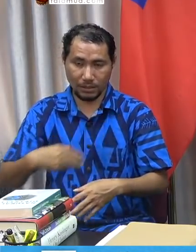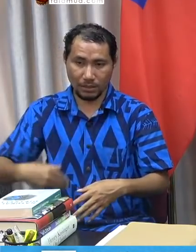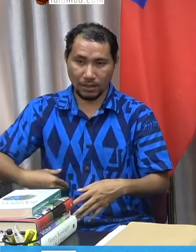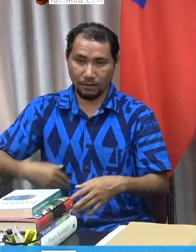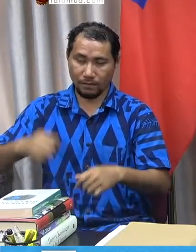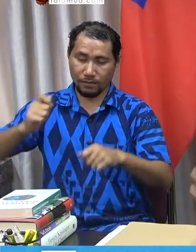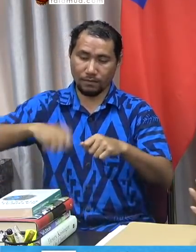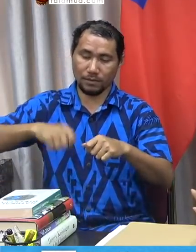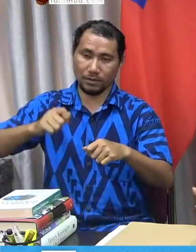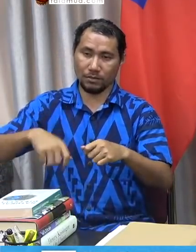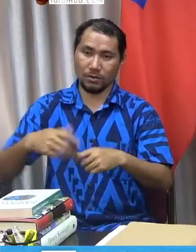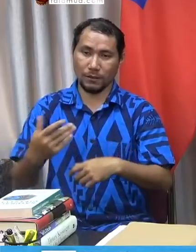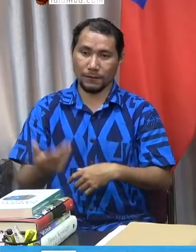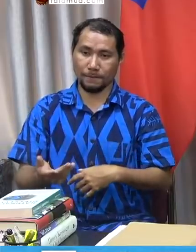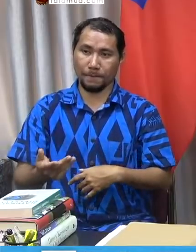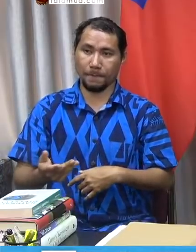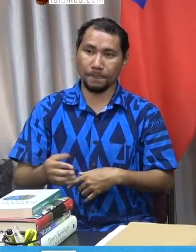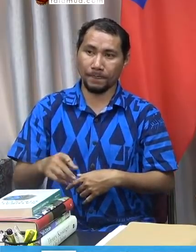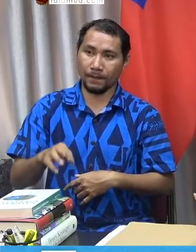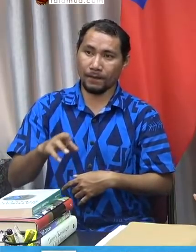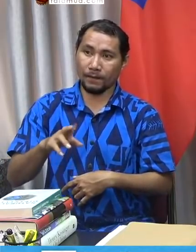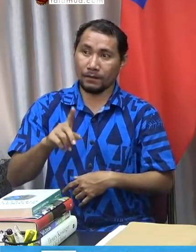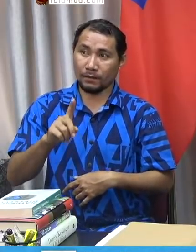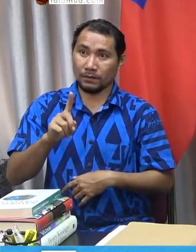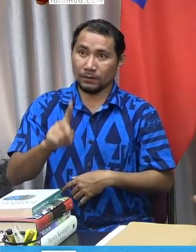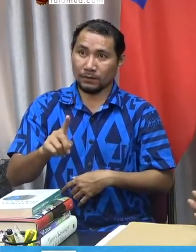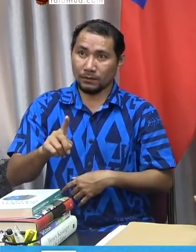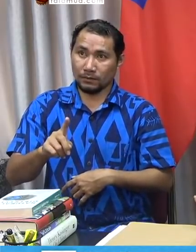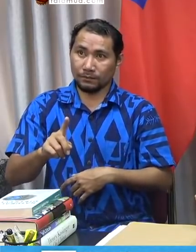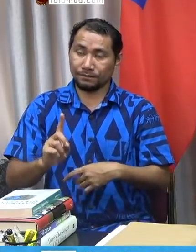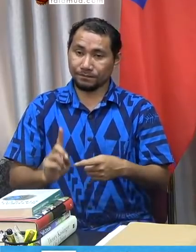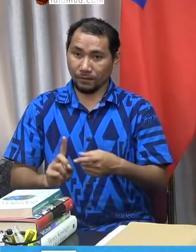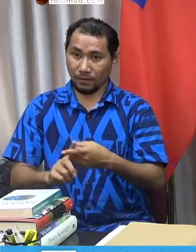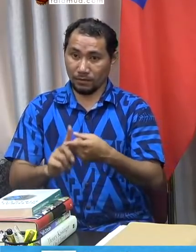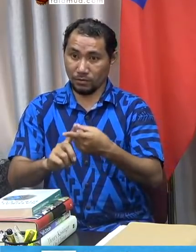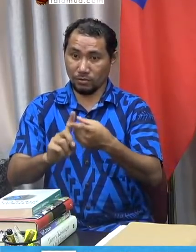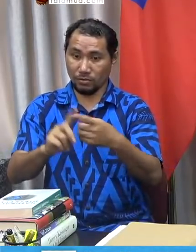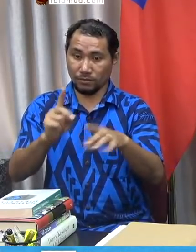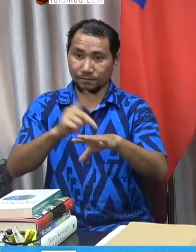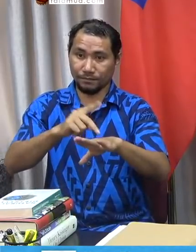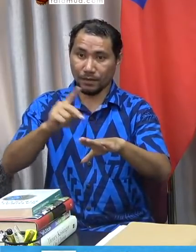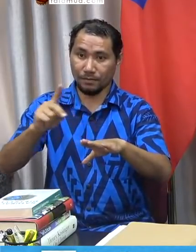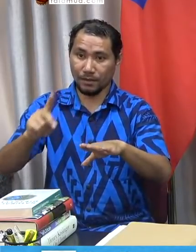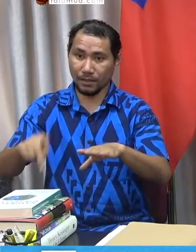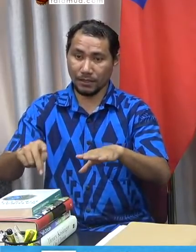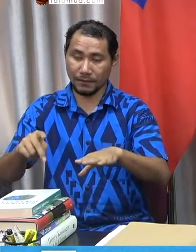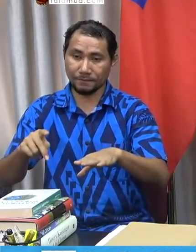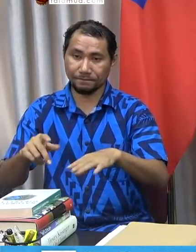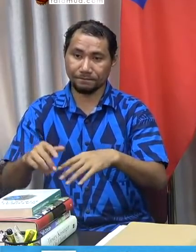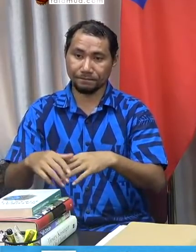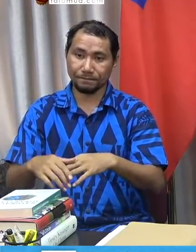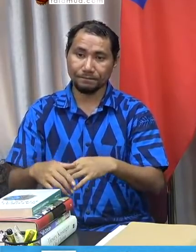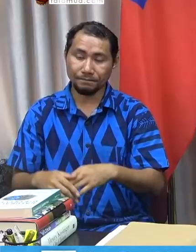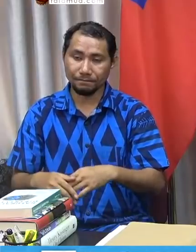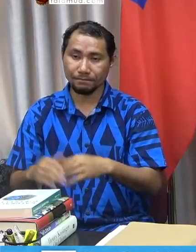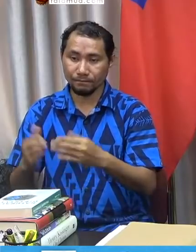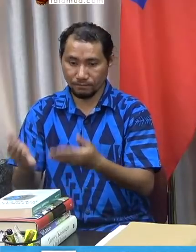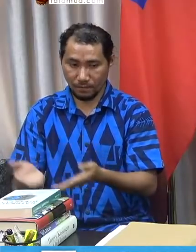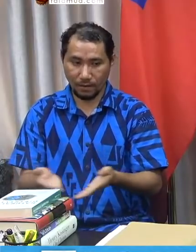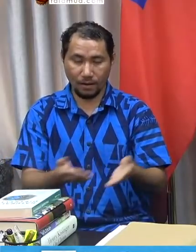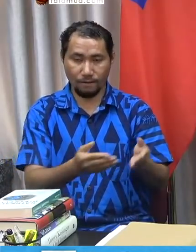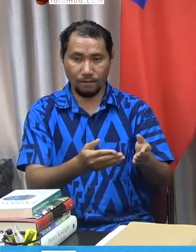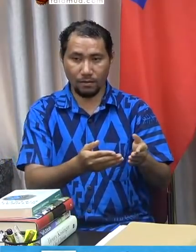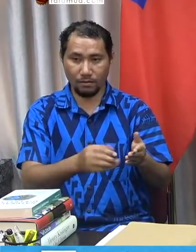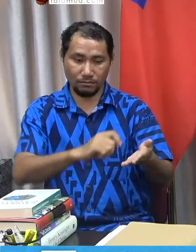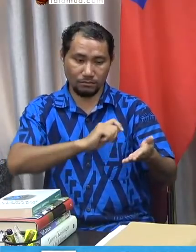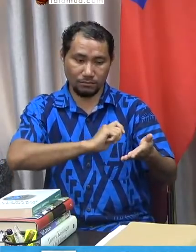lona tūlanga au au le tūlafono, le whaangasolonga mai le whaalemene ma le o atu mo le whaamaunia ma le saininga